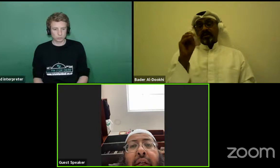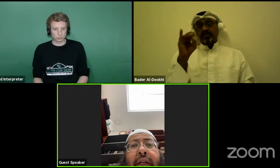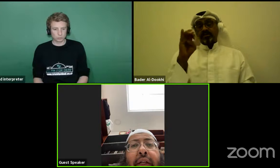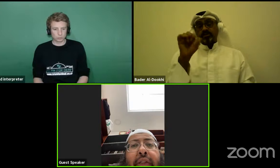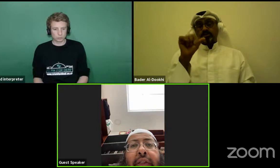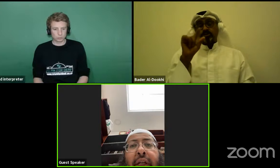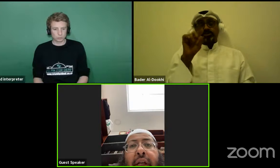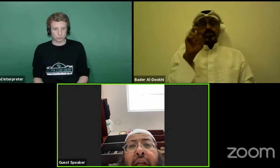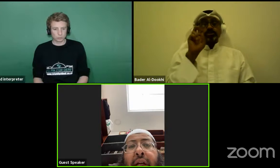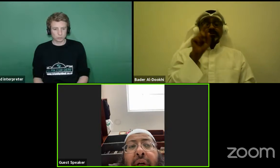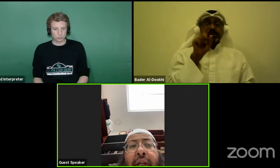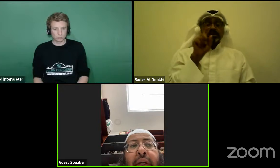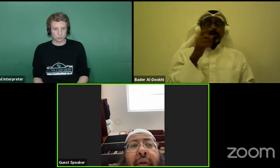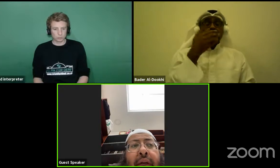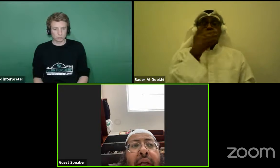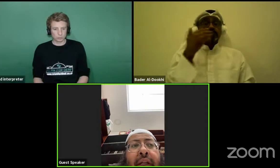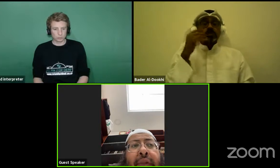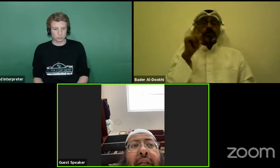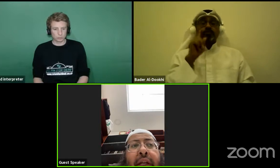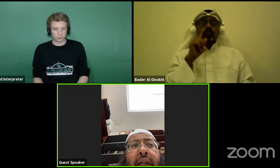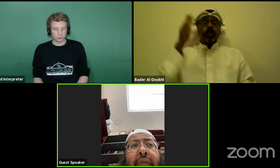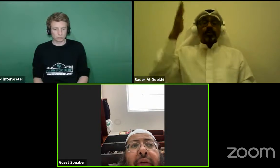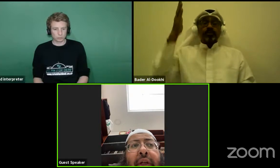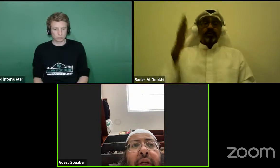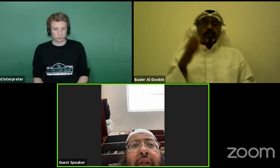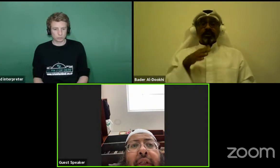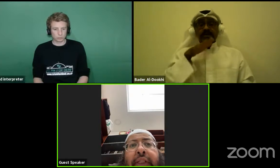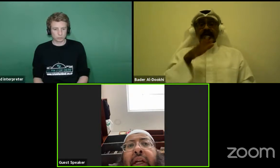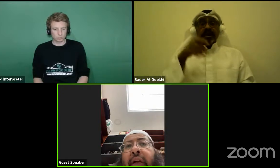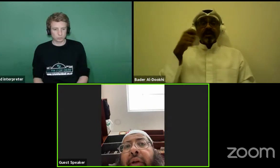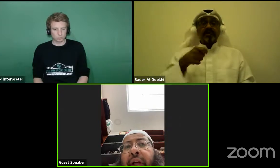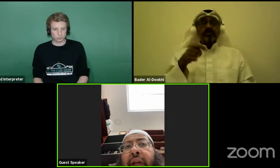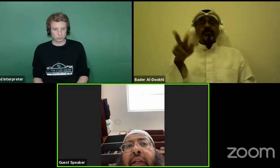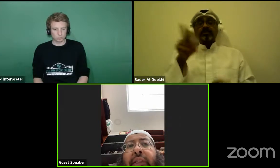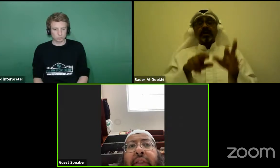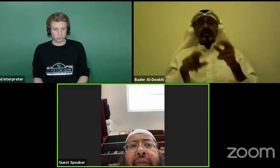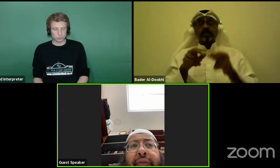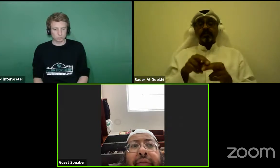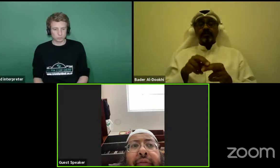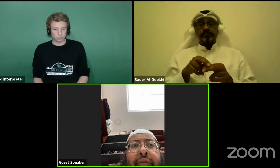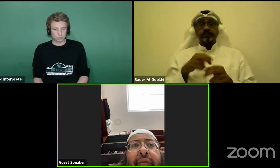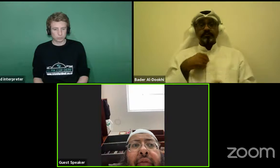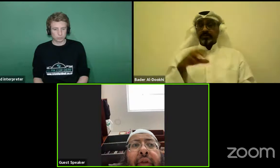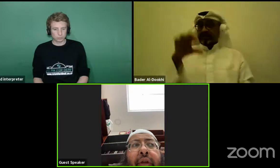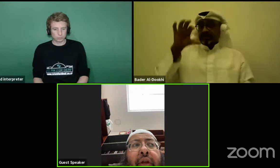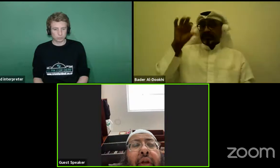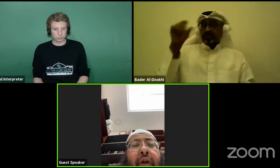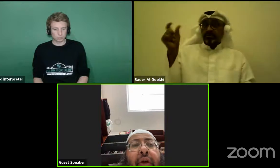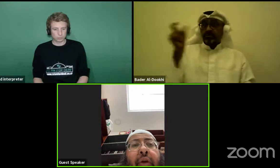الله صلى الله عليه وآله وسلم 9 رمضانات.